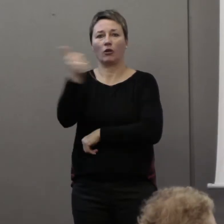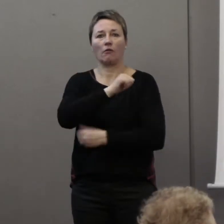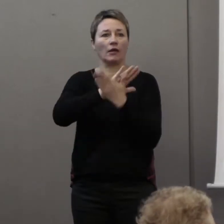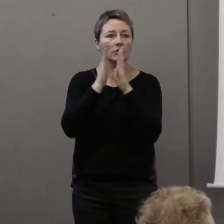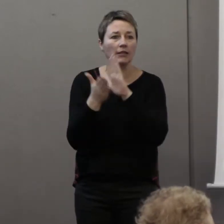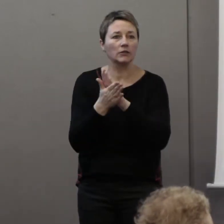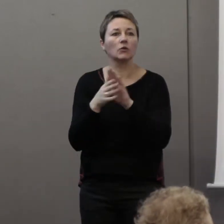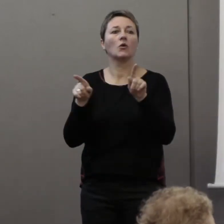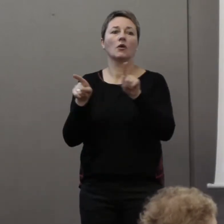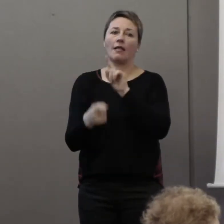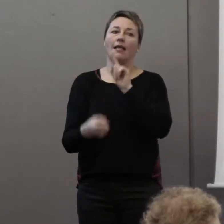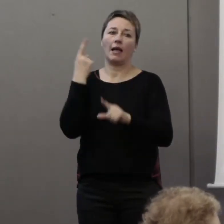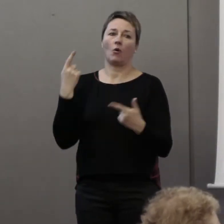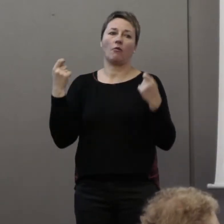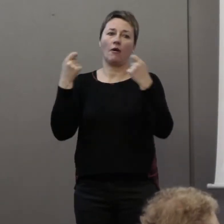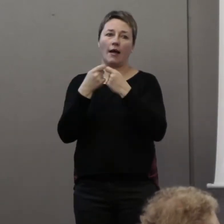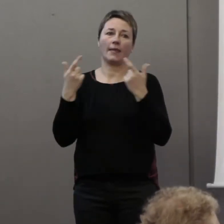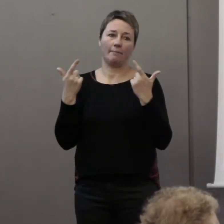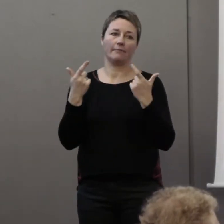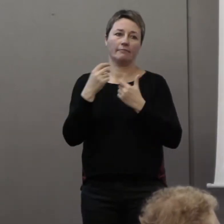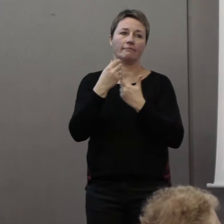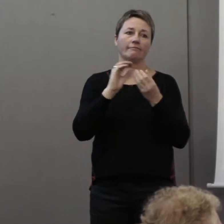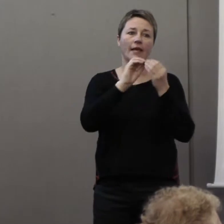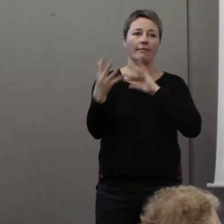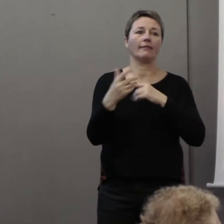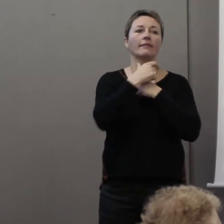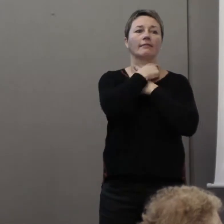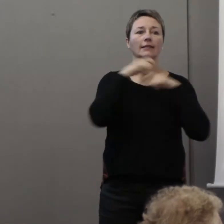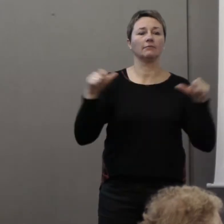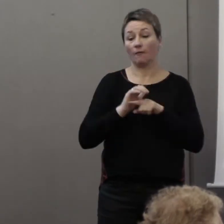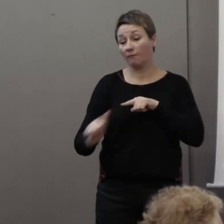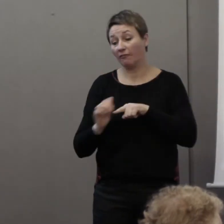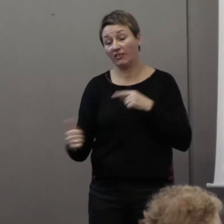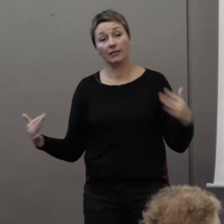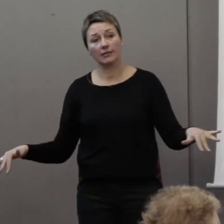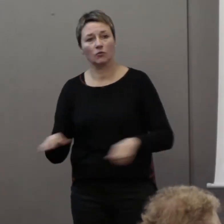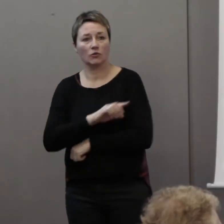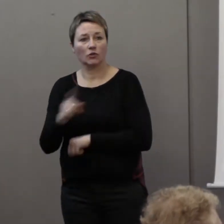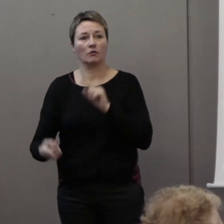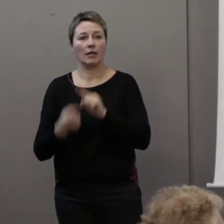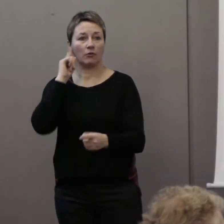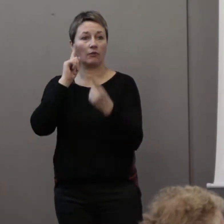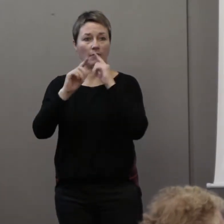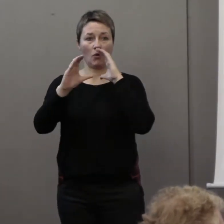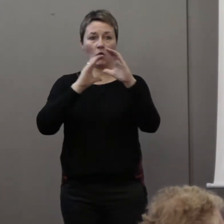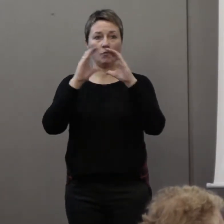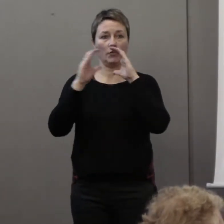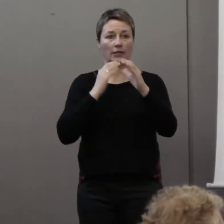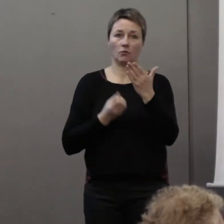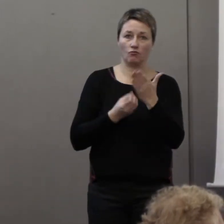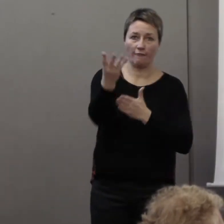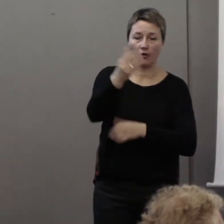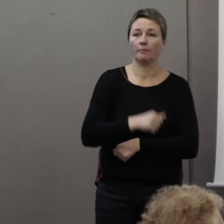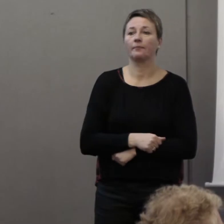donc faites du web accessible, c'est aussi important, c'est pas que des réalisations, ça va aussi plus loin, il faut faire de la communication sur le sujet. André